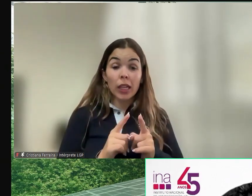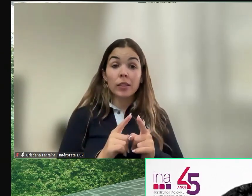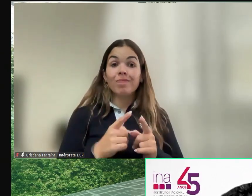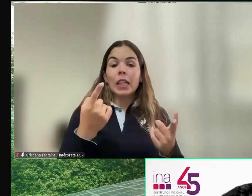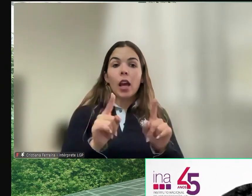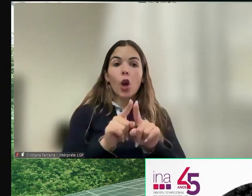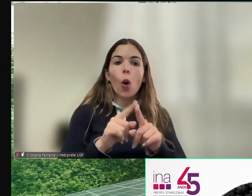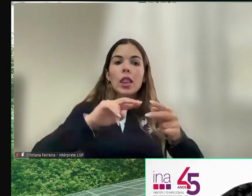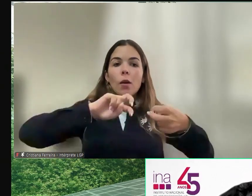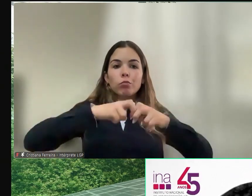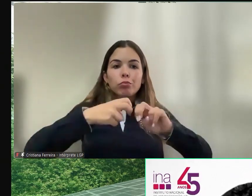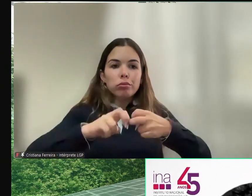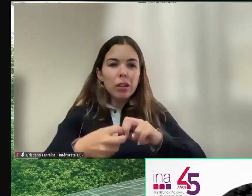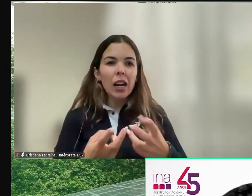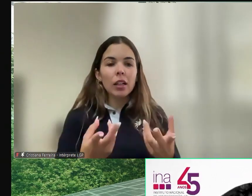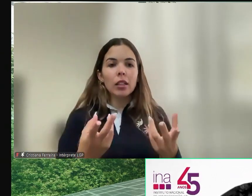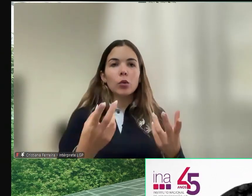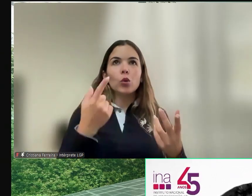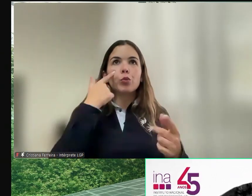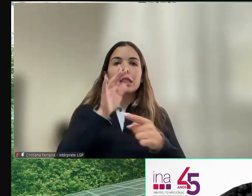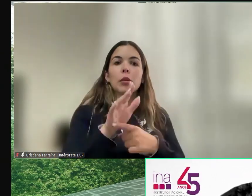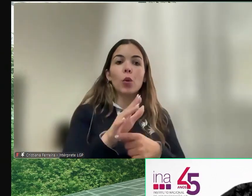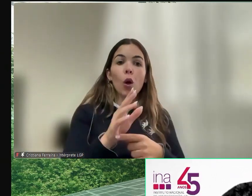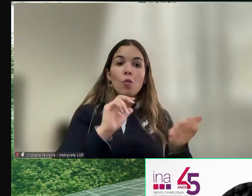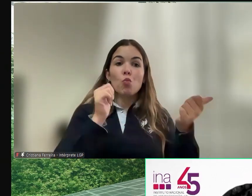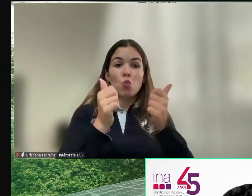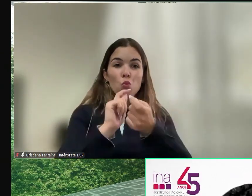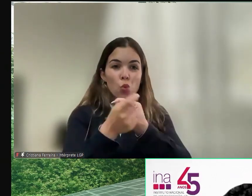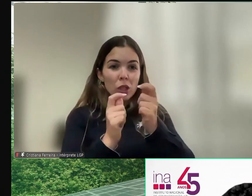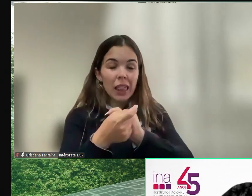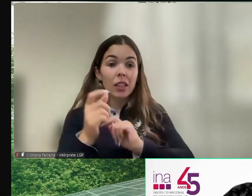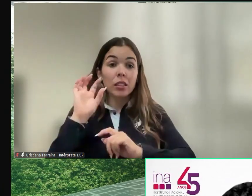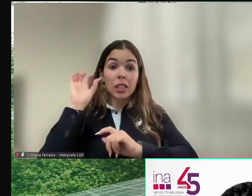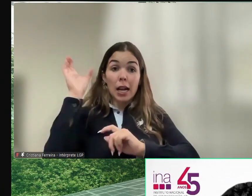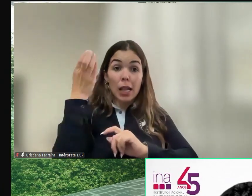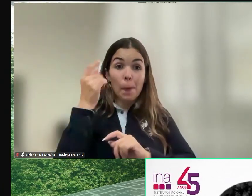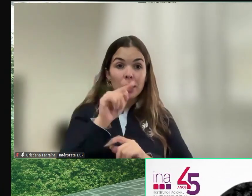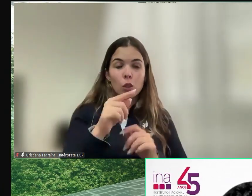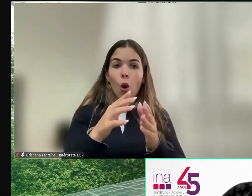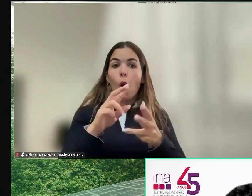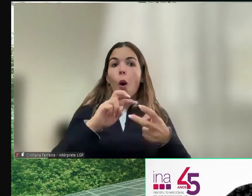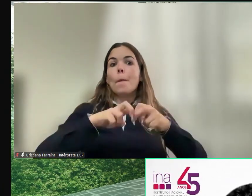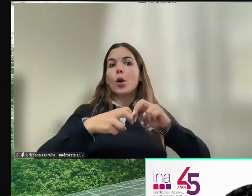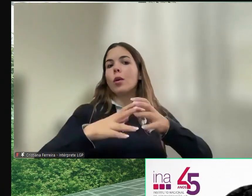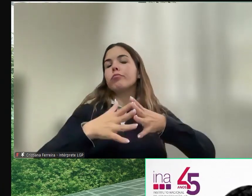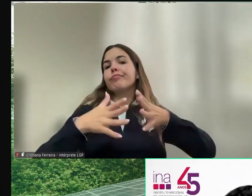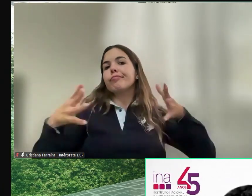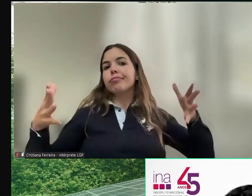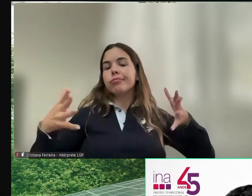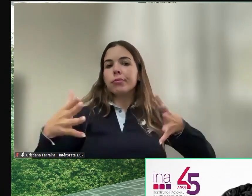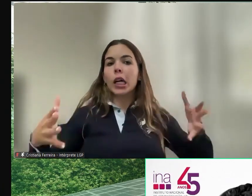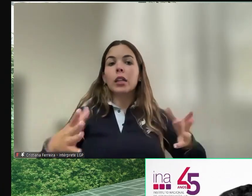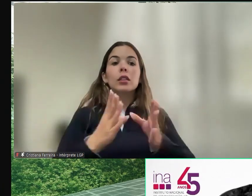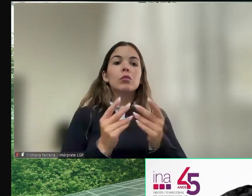São a questão das alterações climáticas e tudo isso são grandes problemas que estão cuja resolução está muitas